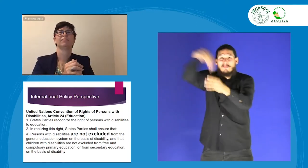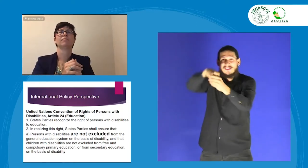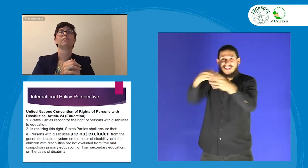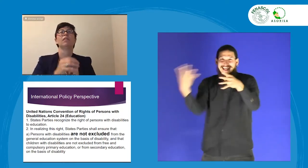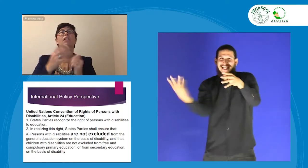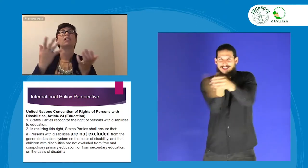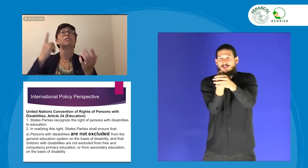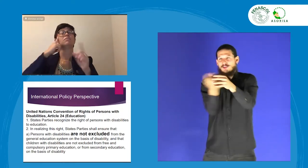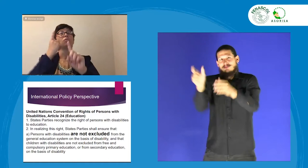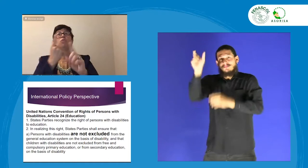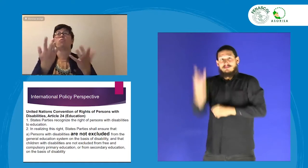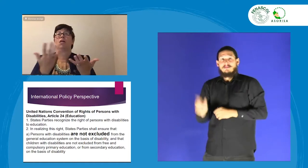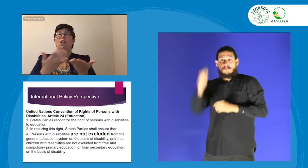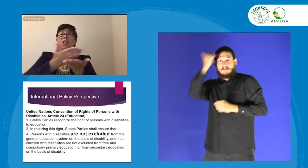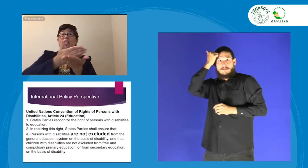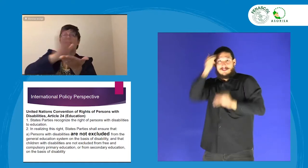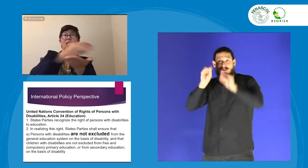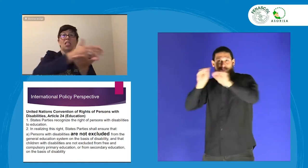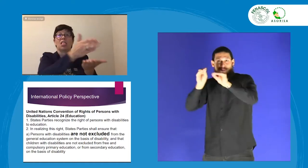con discapacidad.